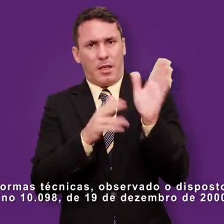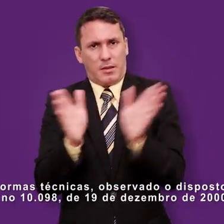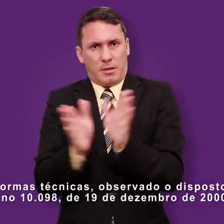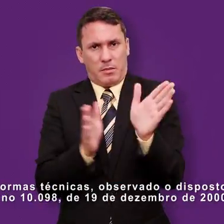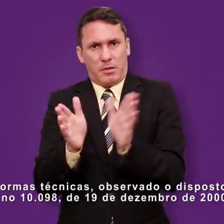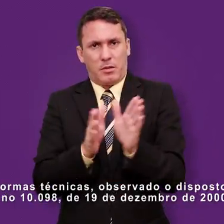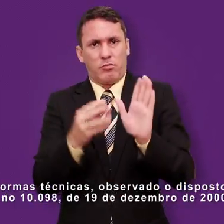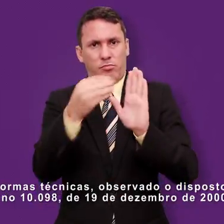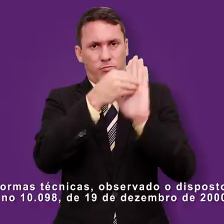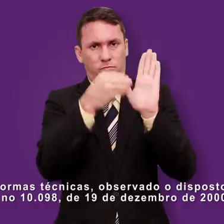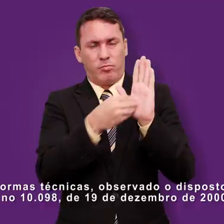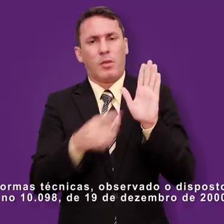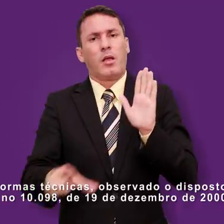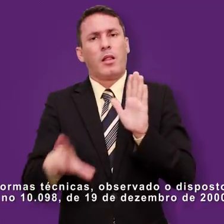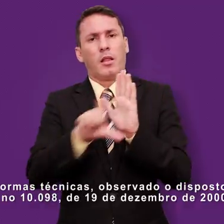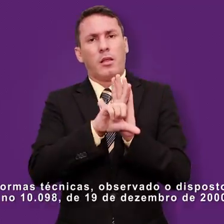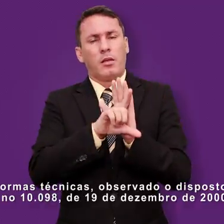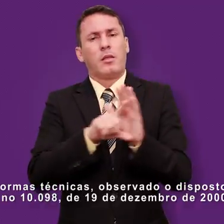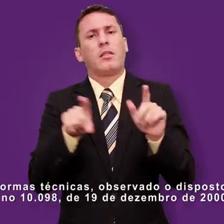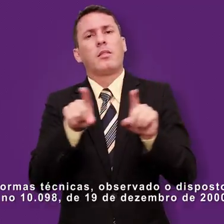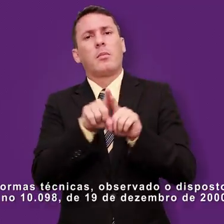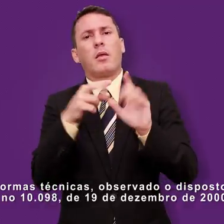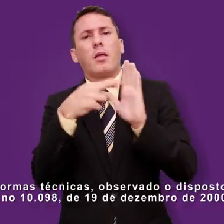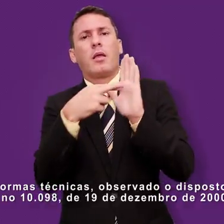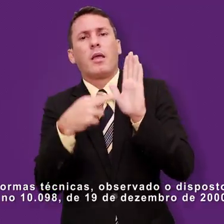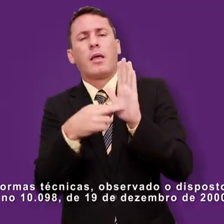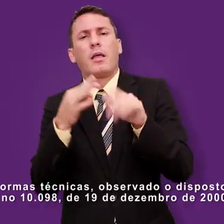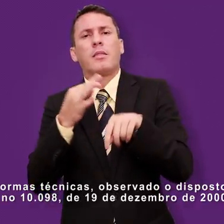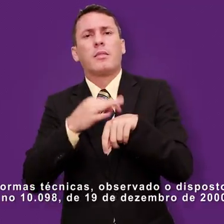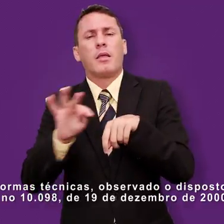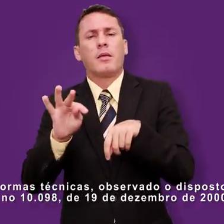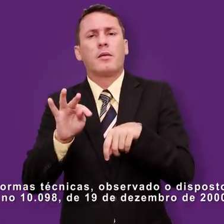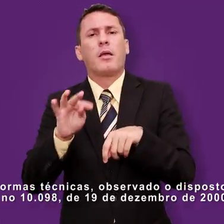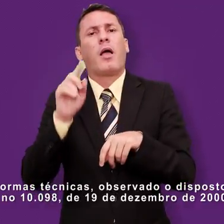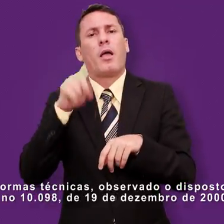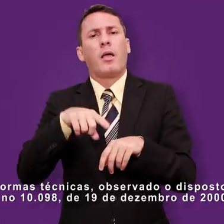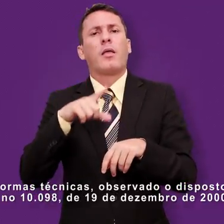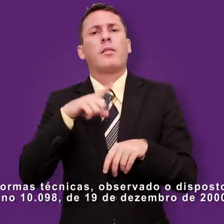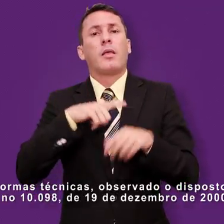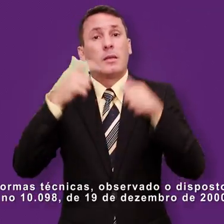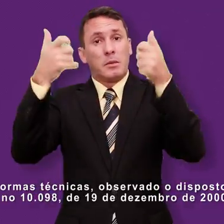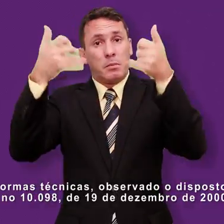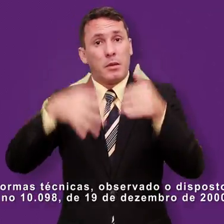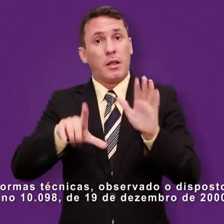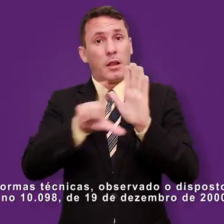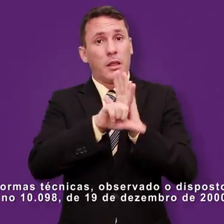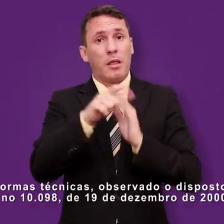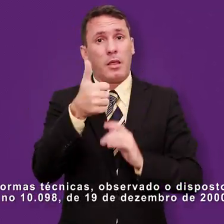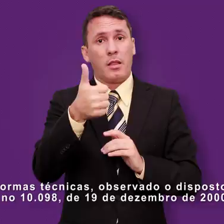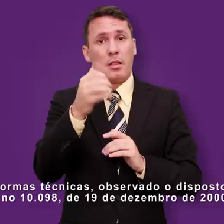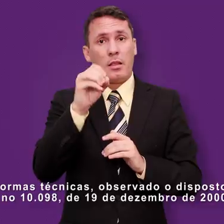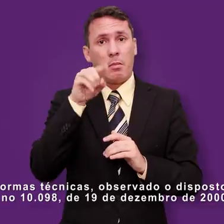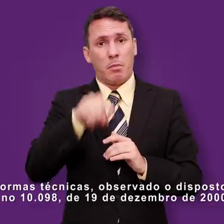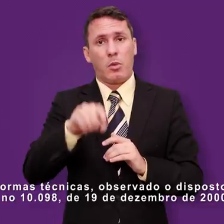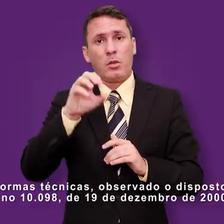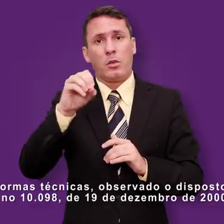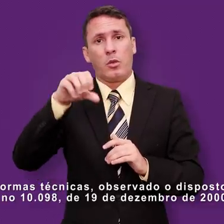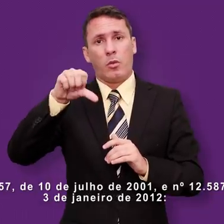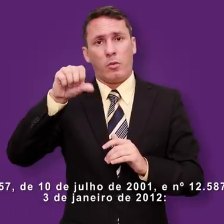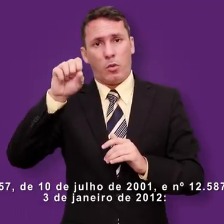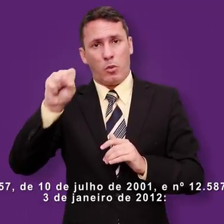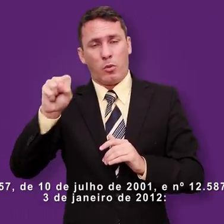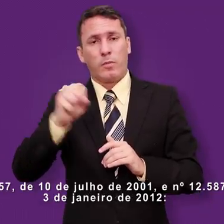legislação e em normas técnicas, observando o disposto na Lei 10.098, de 19 de dezembro de